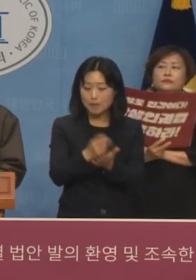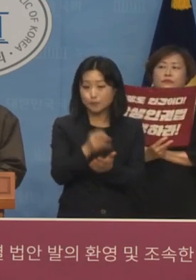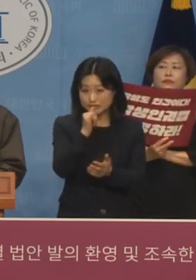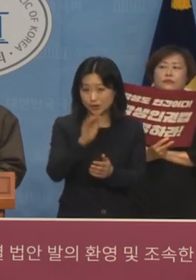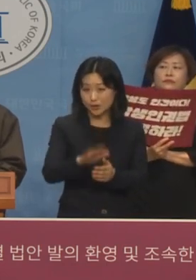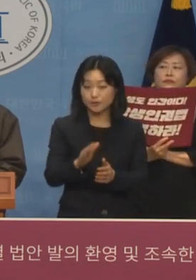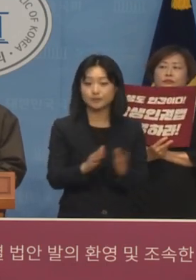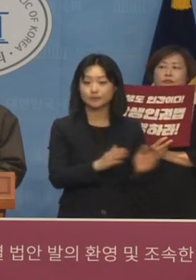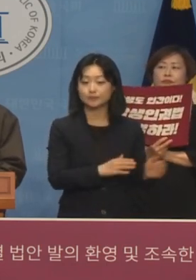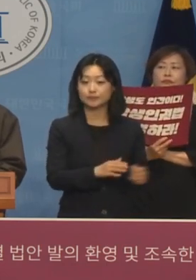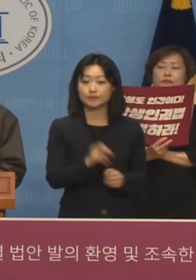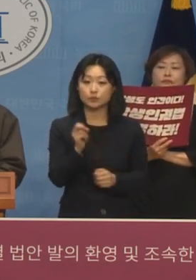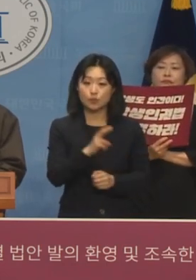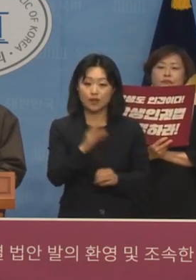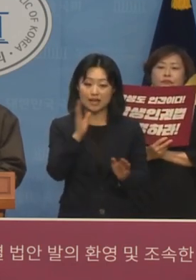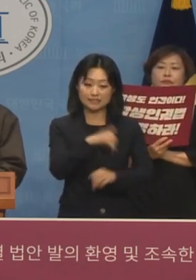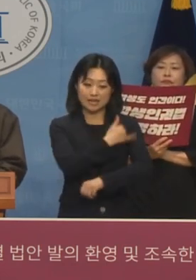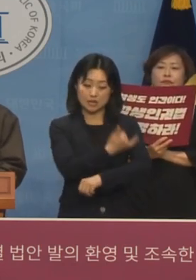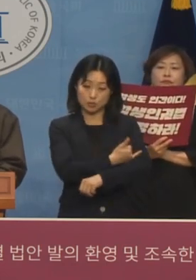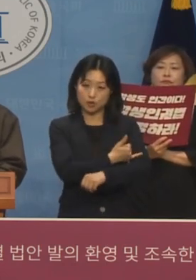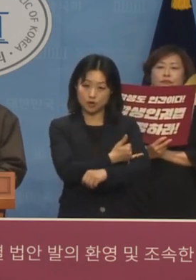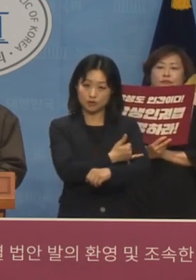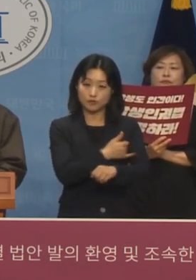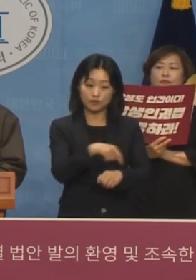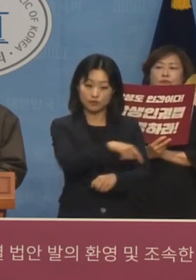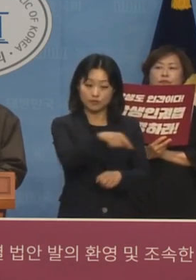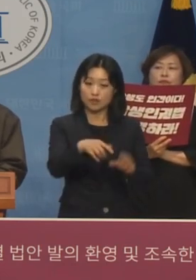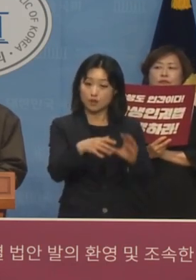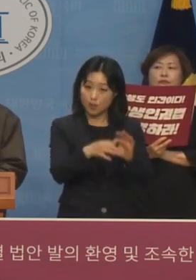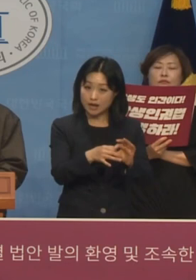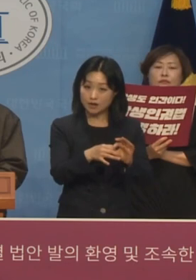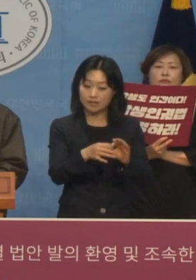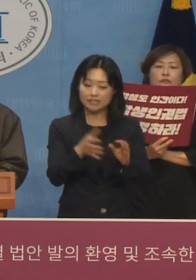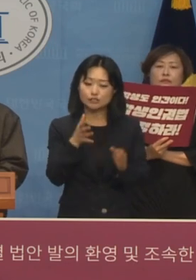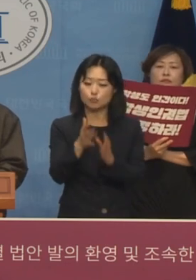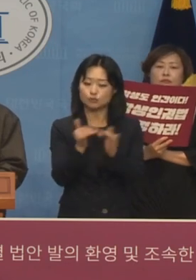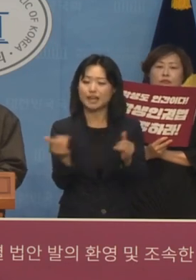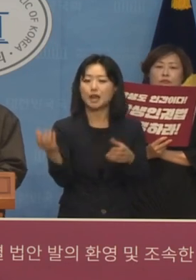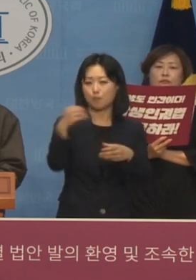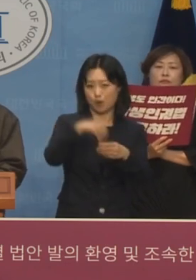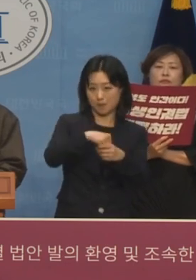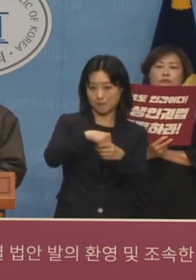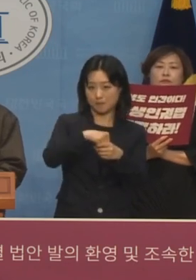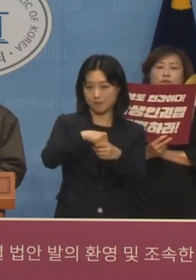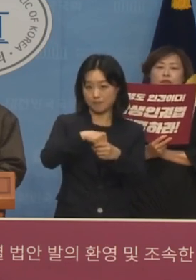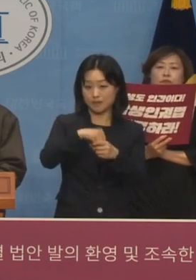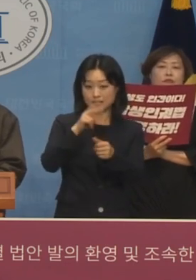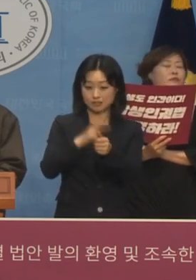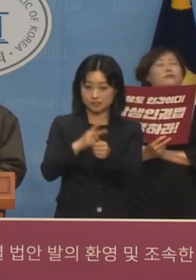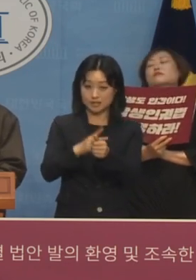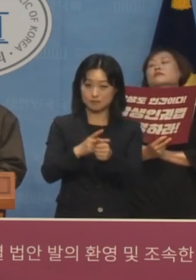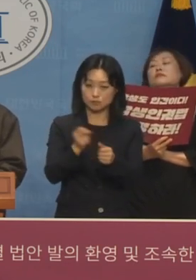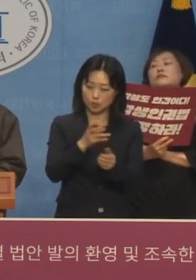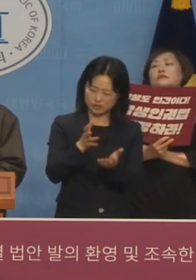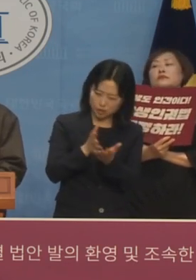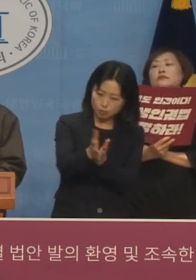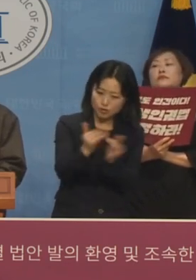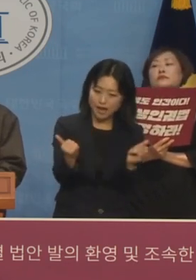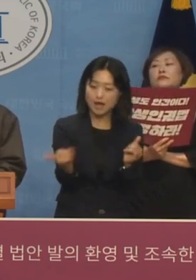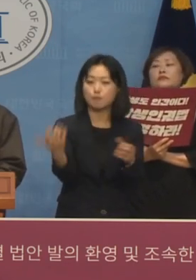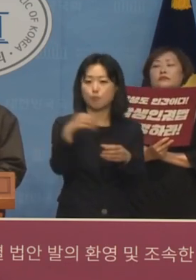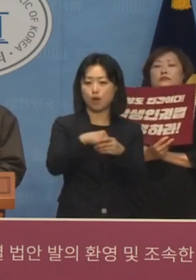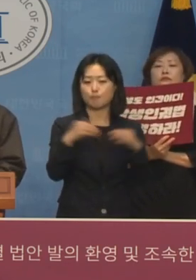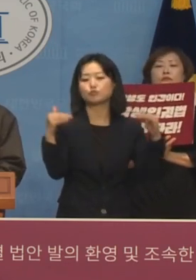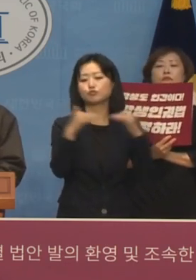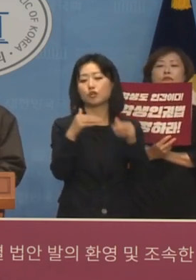또한 학생인권의 구성원이 다양한 것은 현장 전문가를 포함하여 교육 현장과 인권에 대한 전문성을 더욱 균형히 갖추기